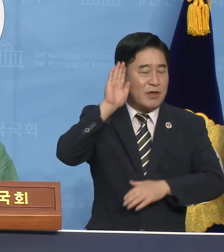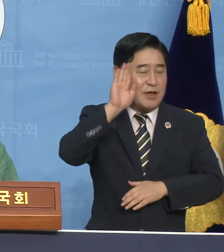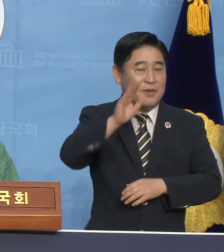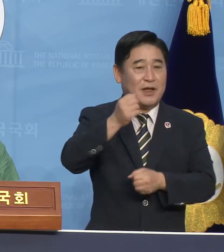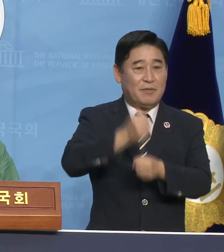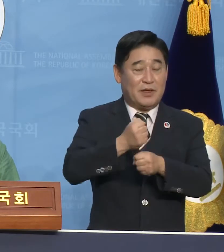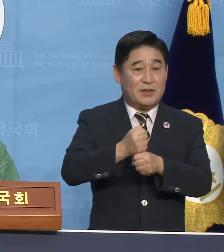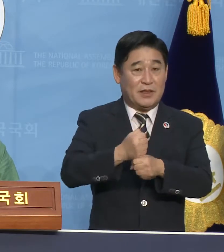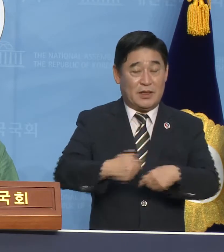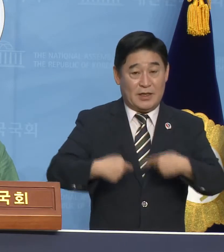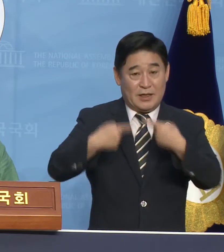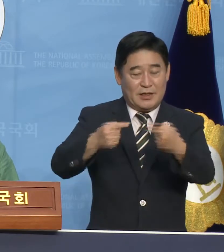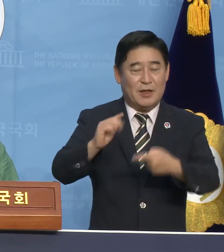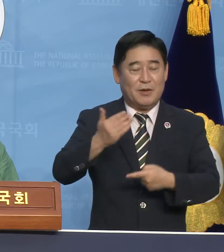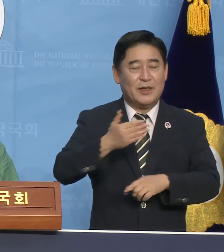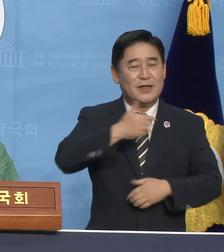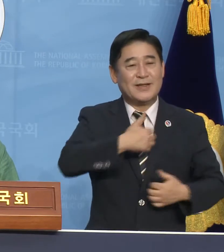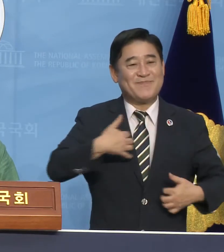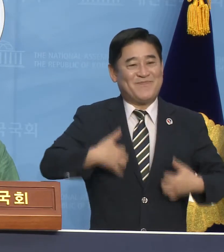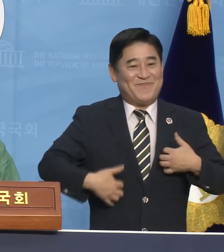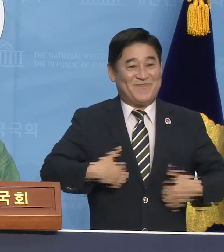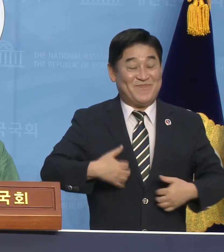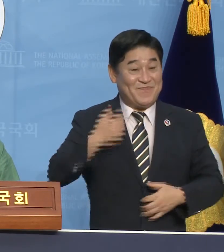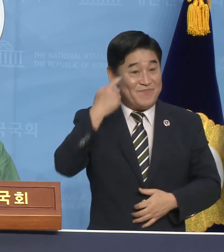만드는 자리에 참여하게 되어 기쁘게 생각합니다.